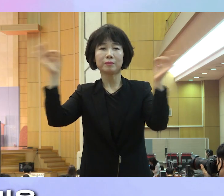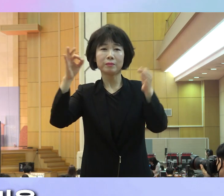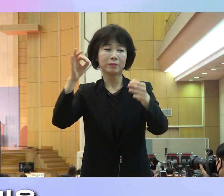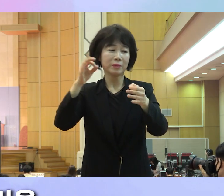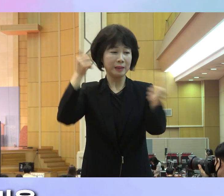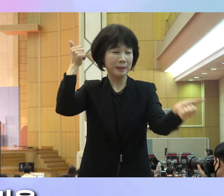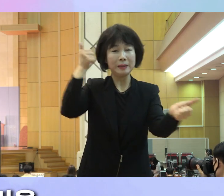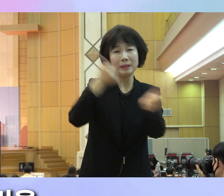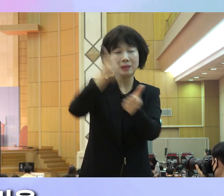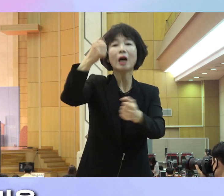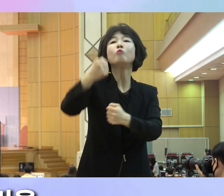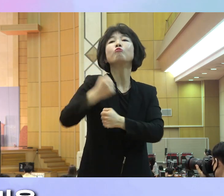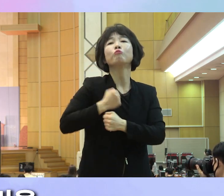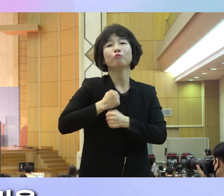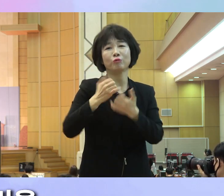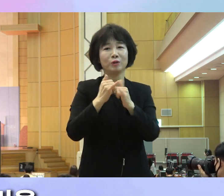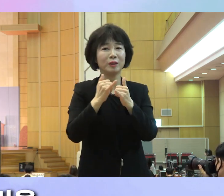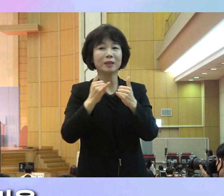승천한